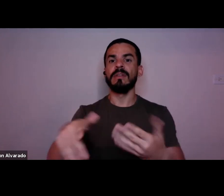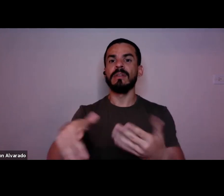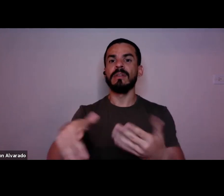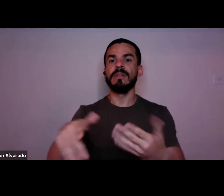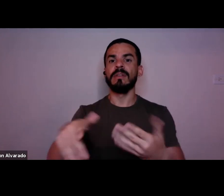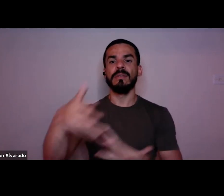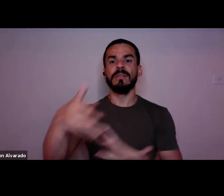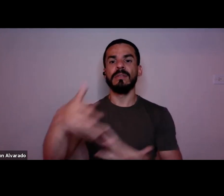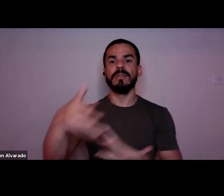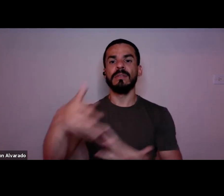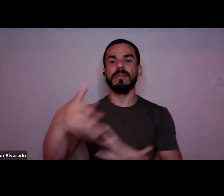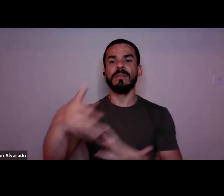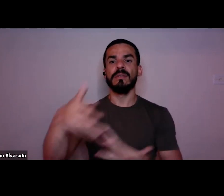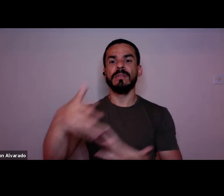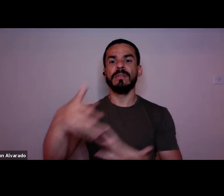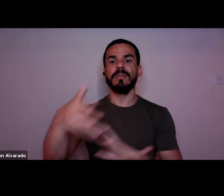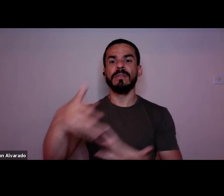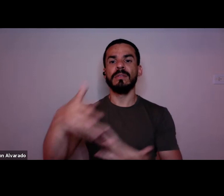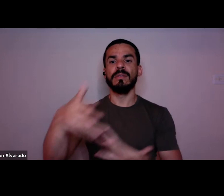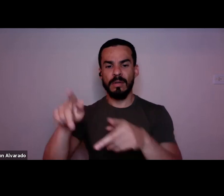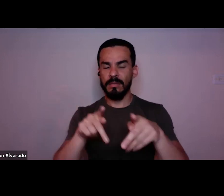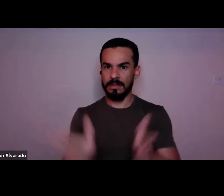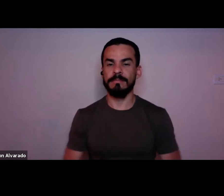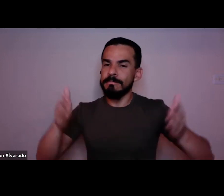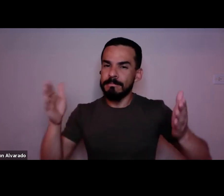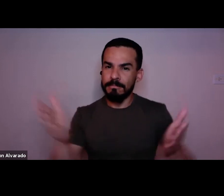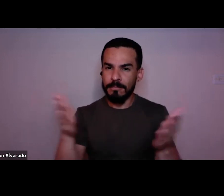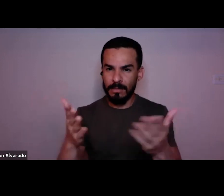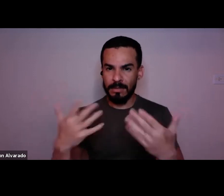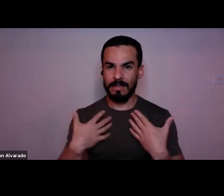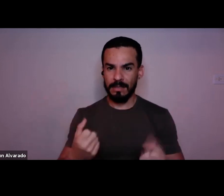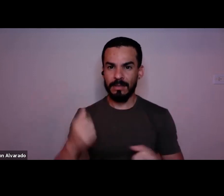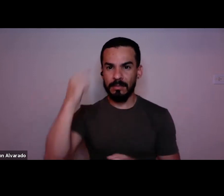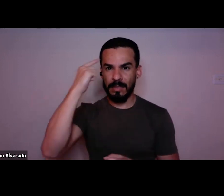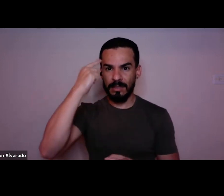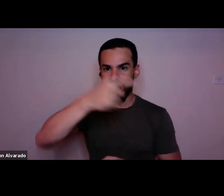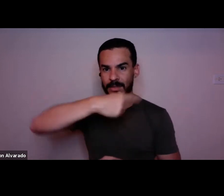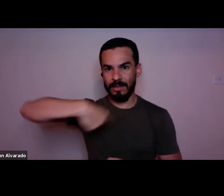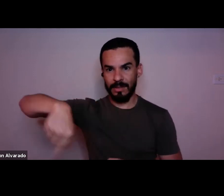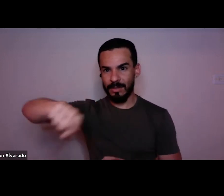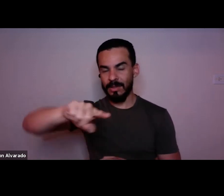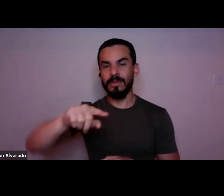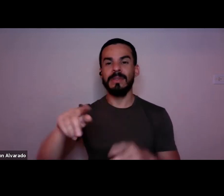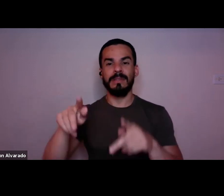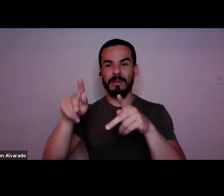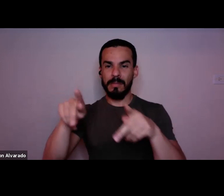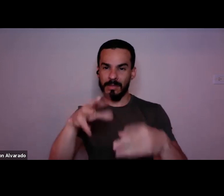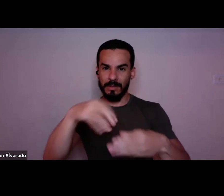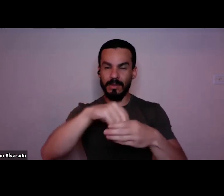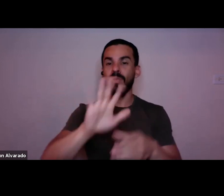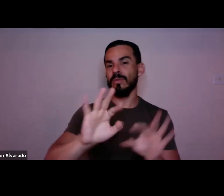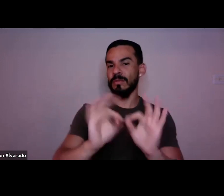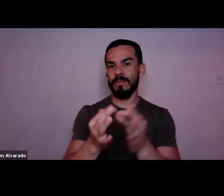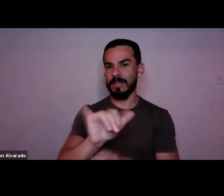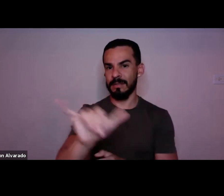otras personas en general promoviendo la Salud Mental de nuestra población colegiada y sus familias